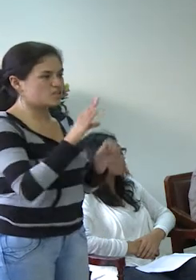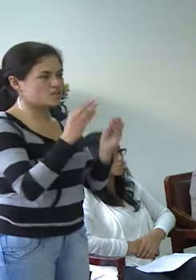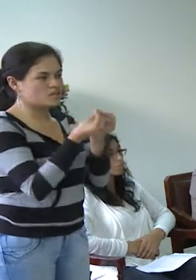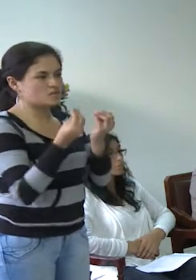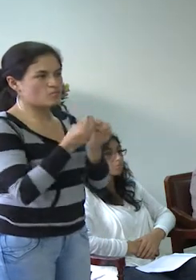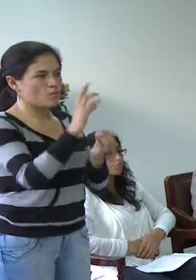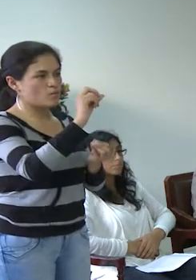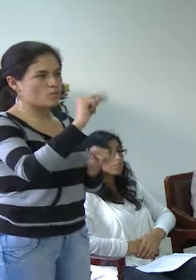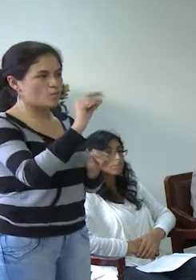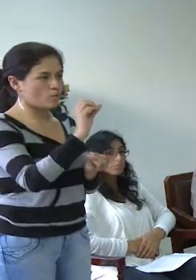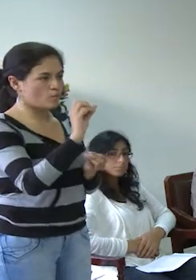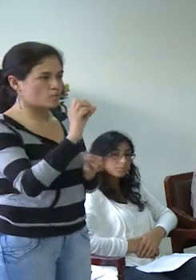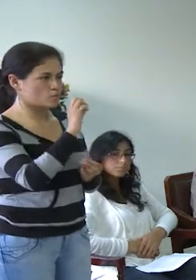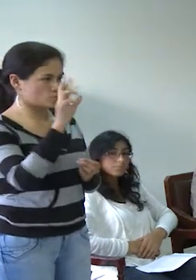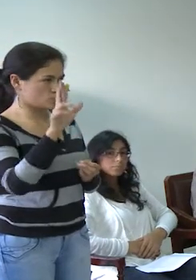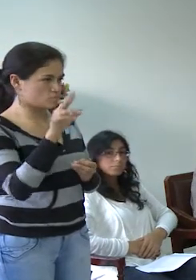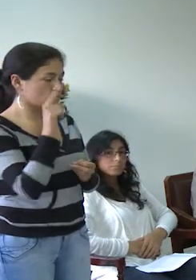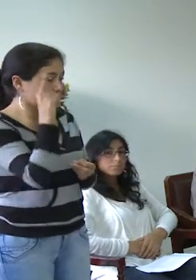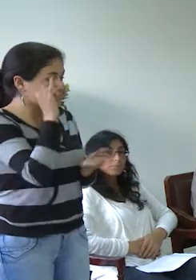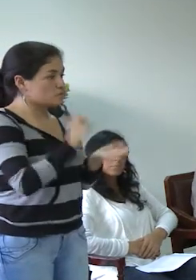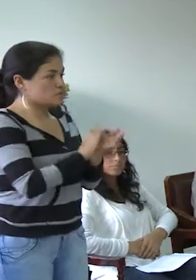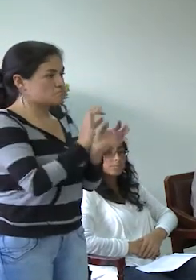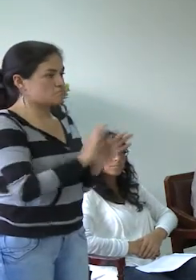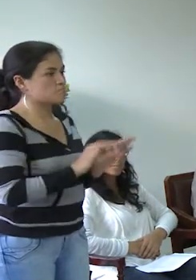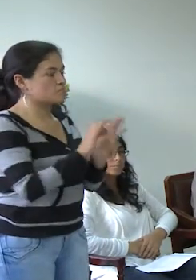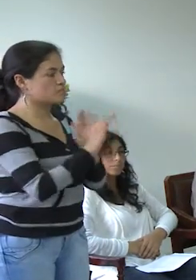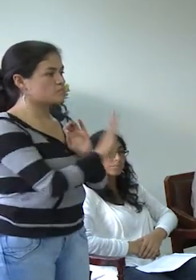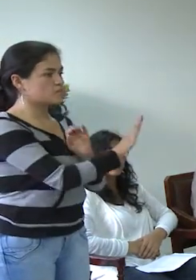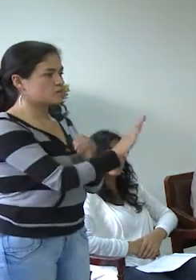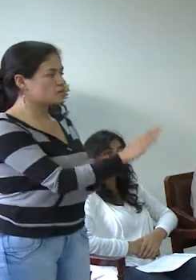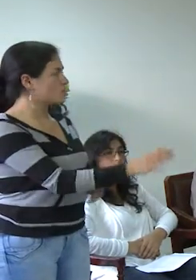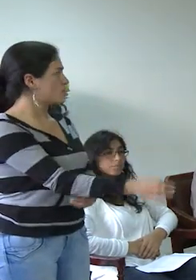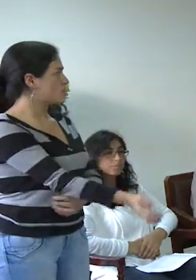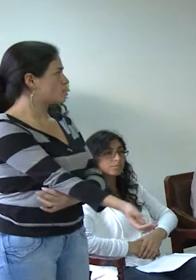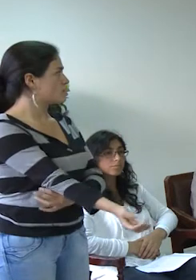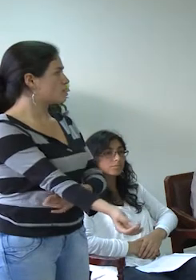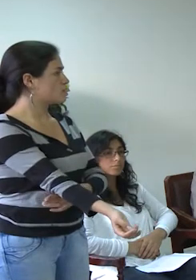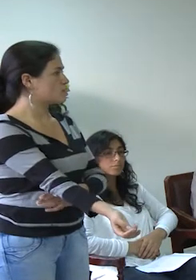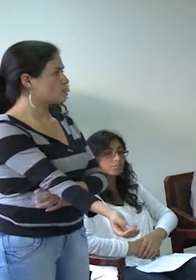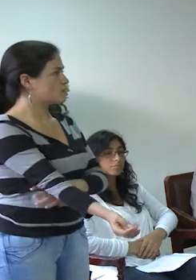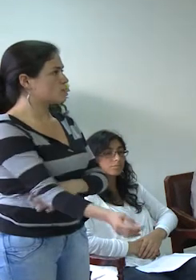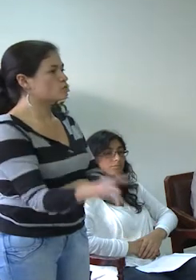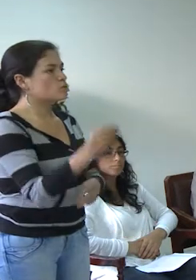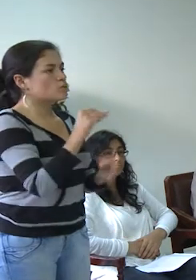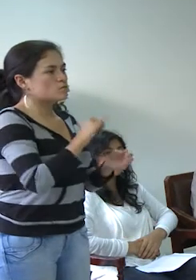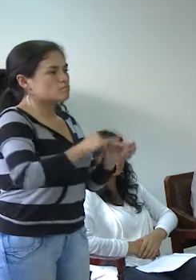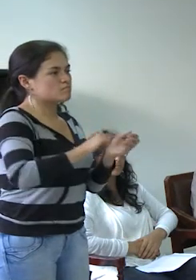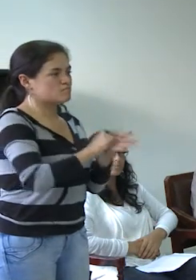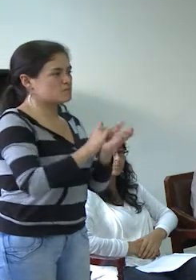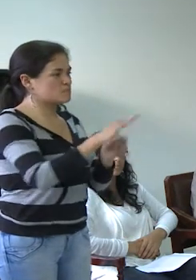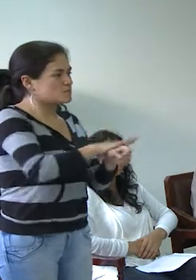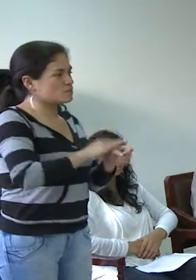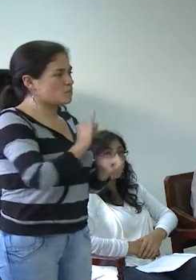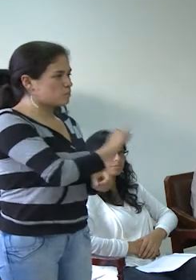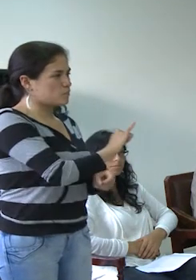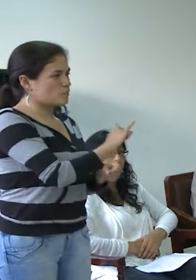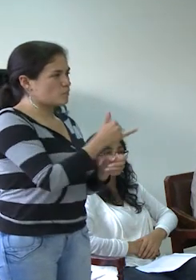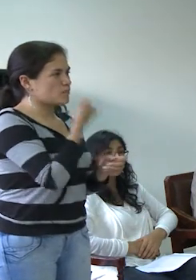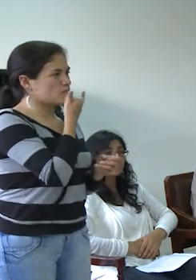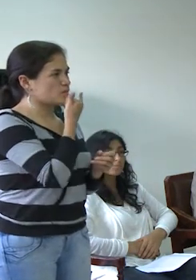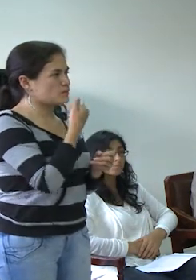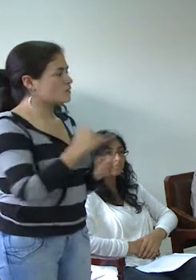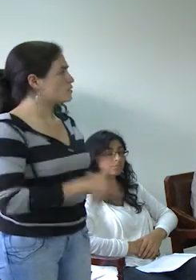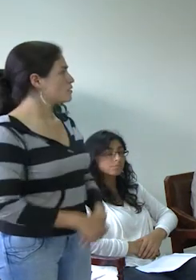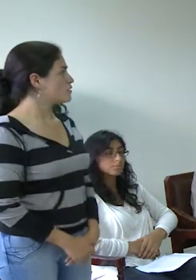Entonces creo que sí fue expresión también la propuesta de todo lo que estaba ocurriendo, de todo lo que pasaba, de lo